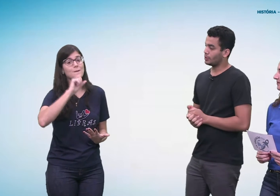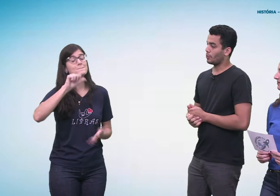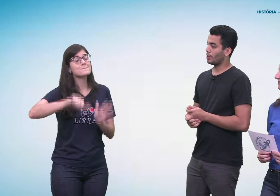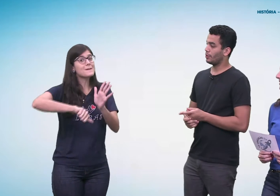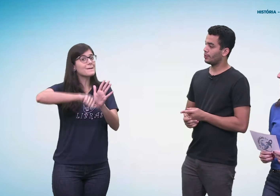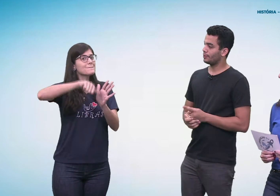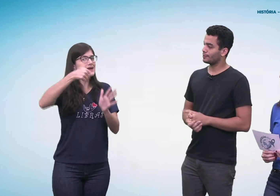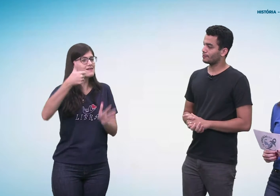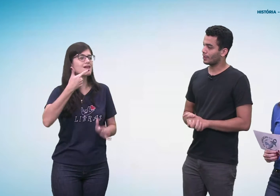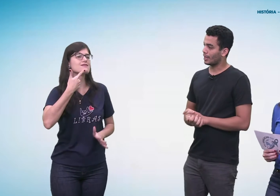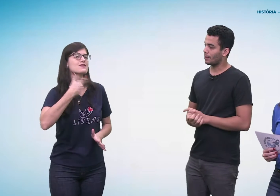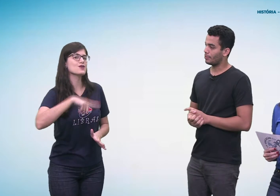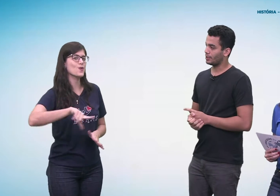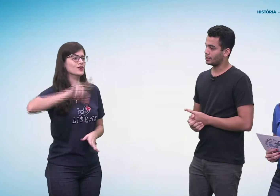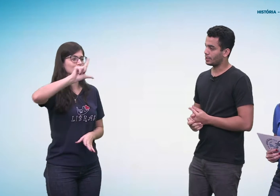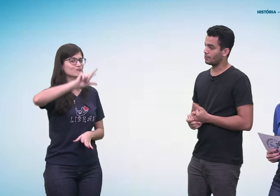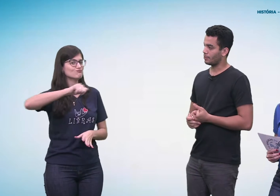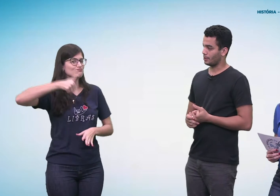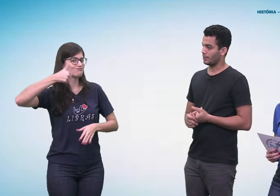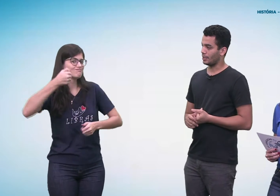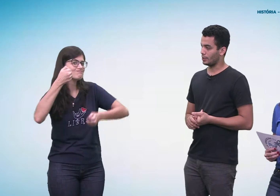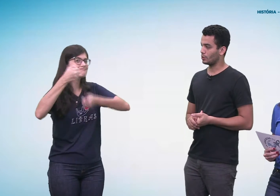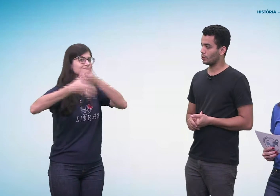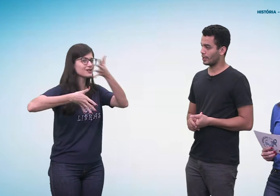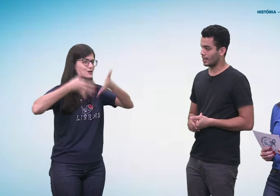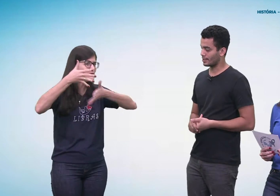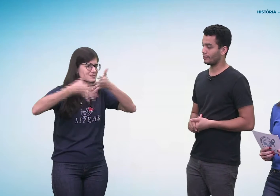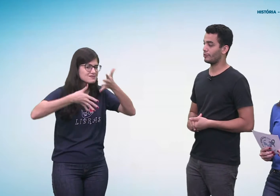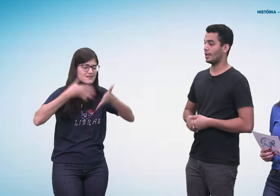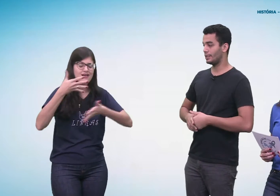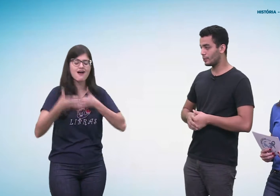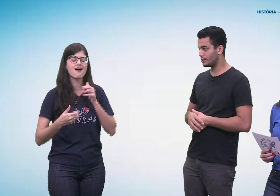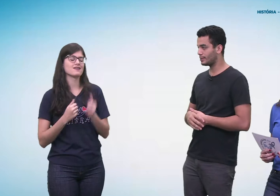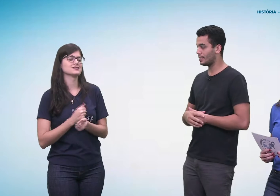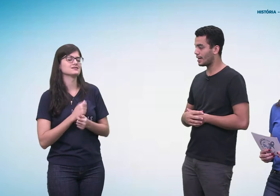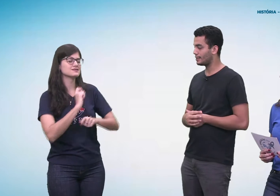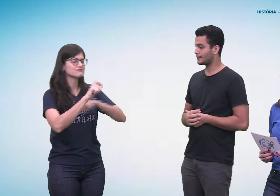Então, eu aprendi a minha primeira língua, no caso, ela foi a língua de sinais.